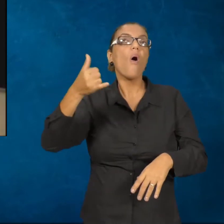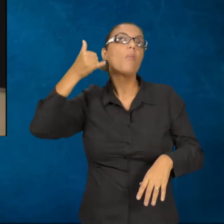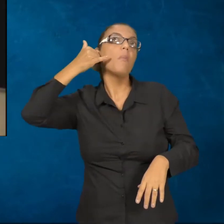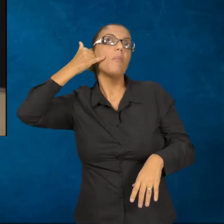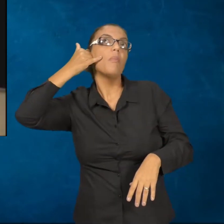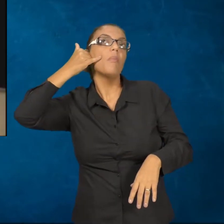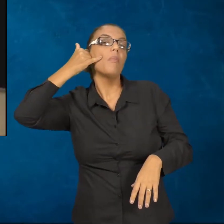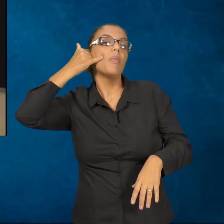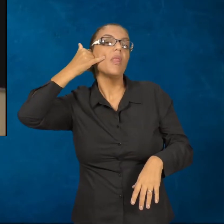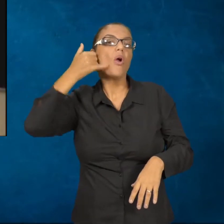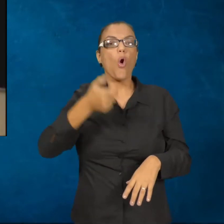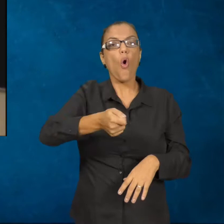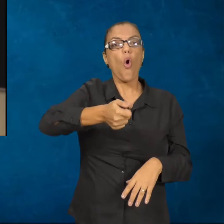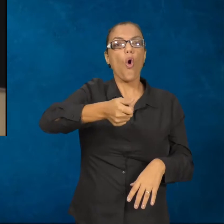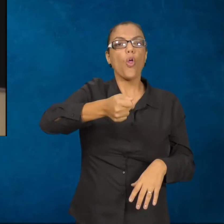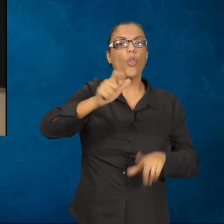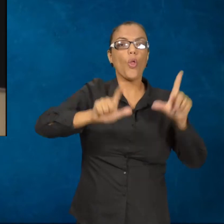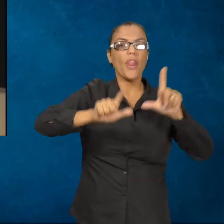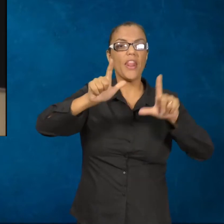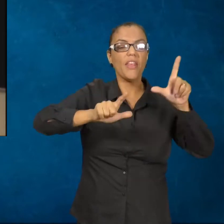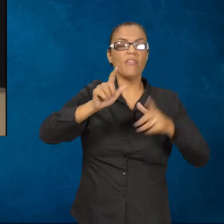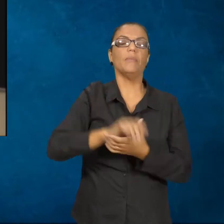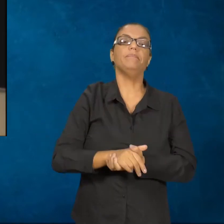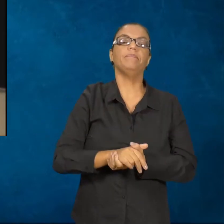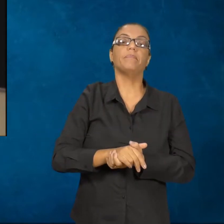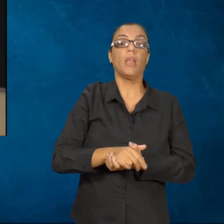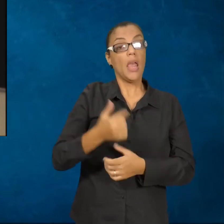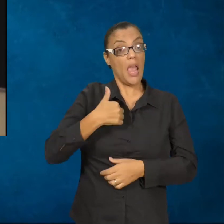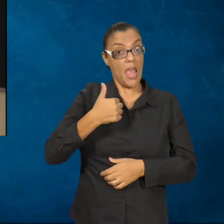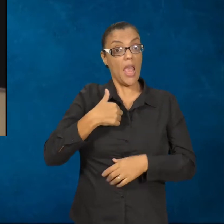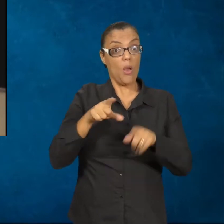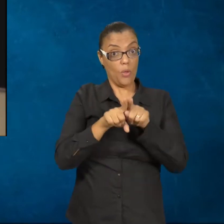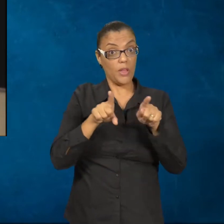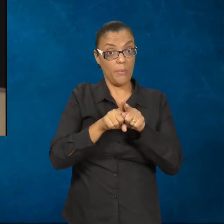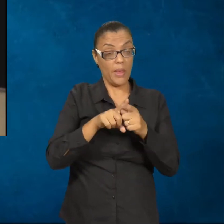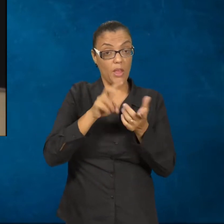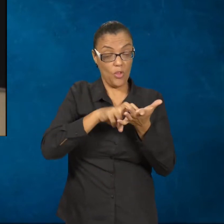Bom, de manhã cedo eu já escovei os dentes com hipogloss.